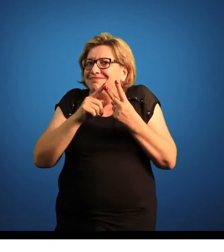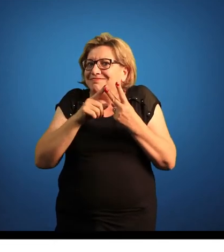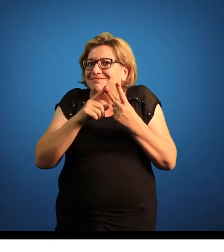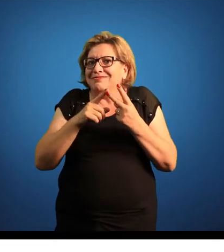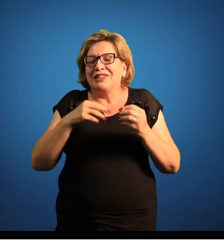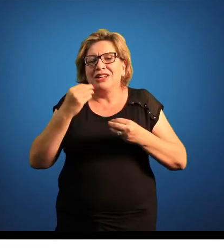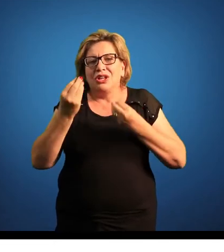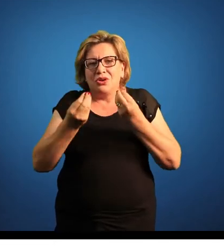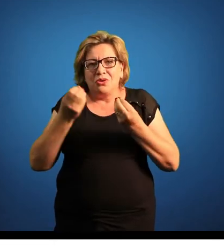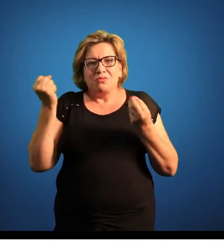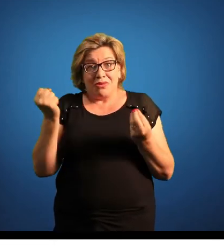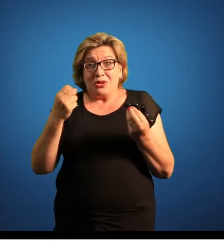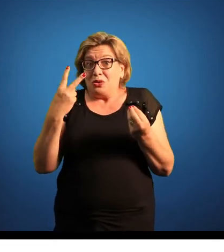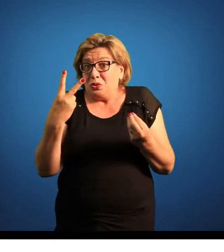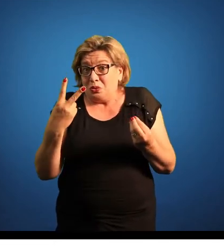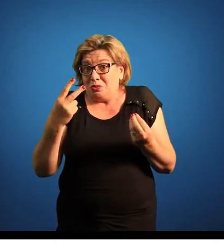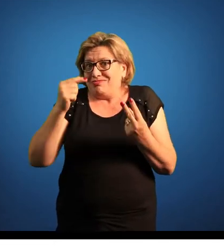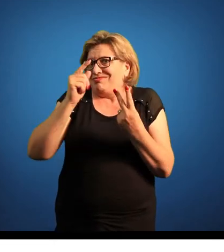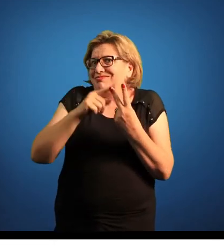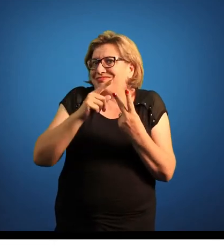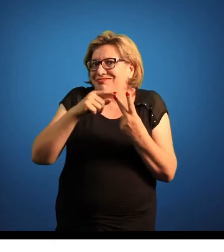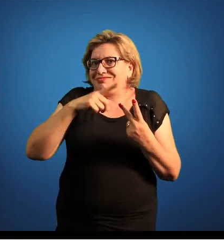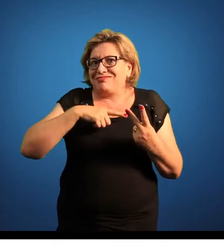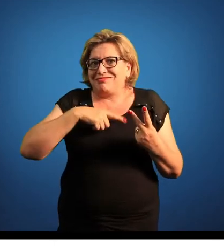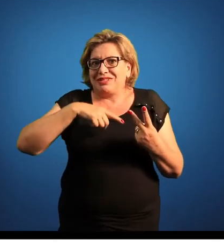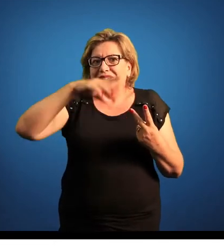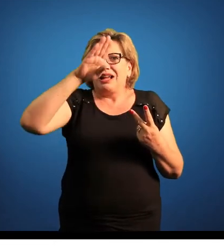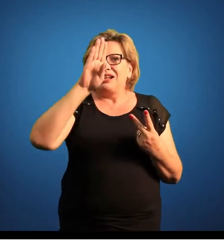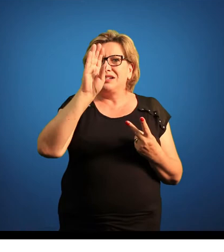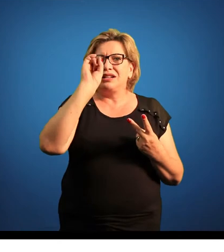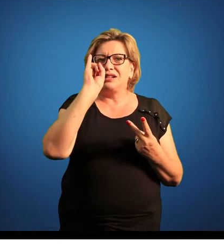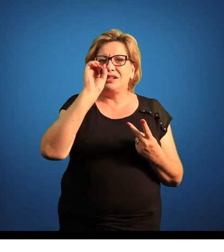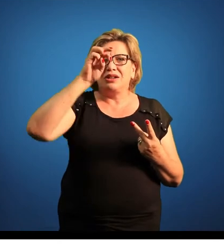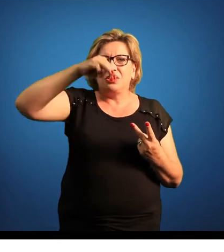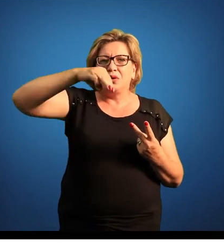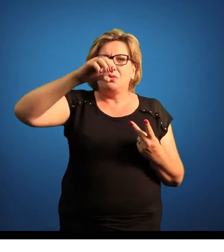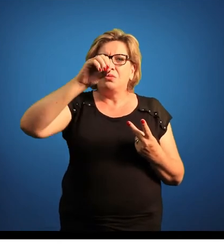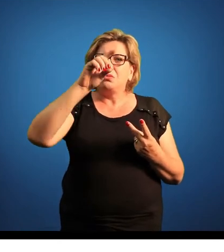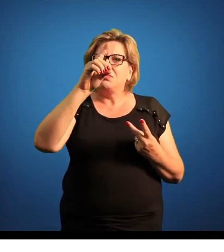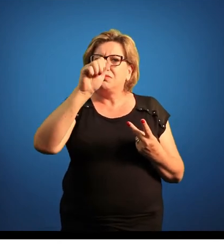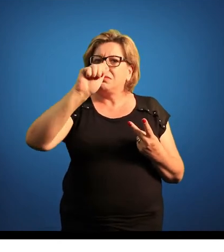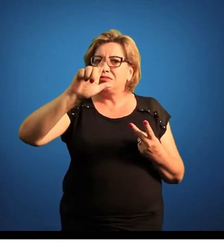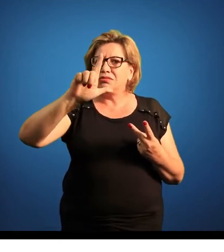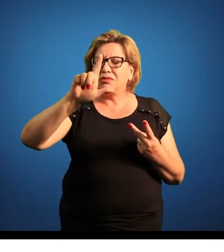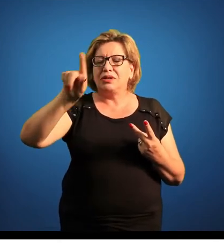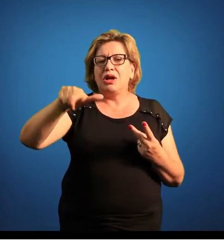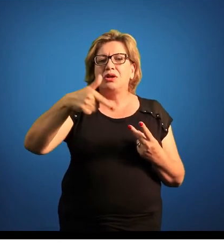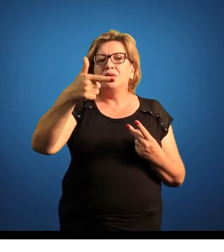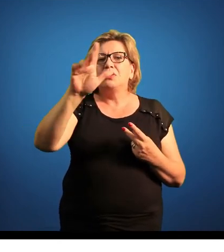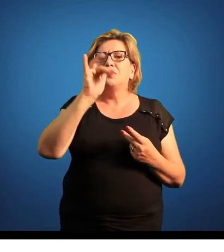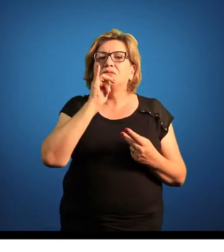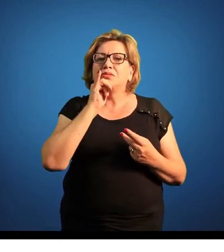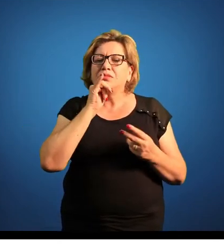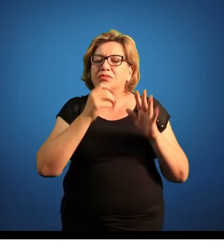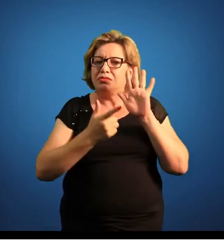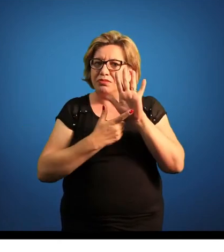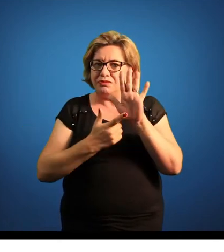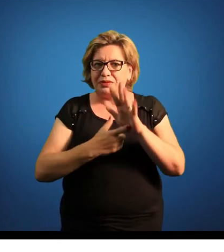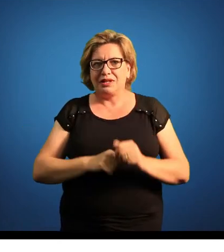bimodal, ou ainda mais modas e ele vai ser multimodal. A gente vai ver num outro exemplo mais adiante. E aí eu tenho